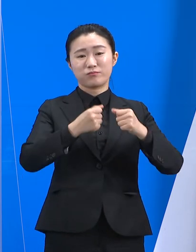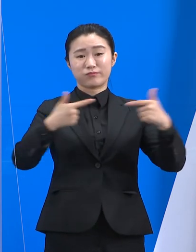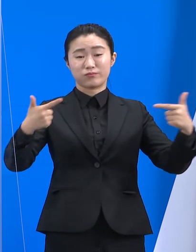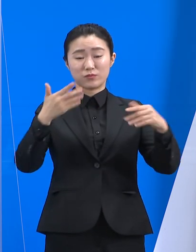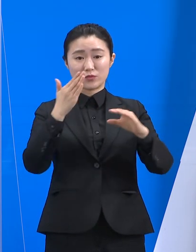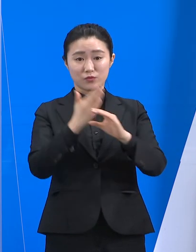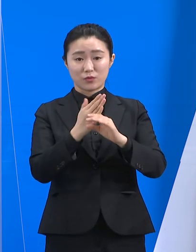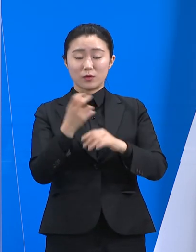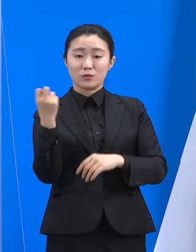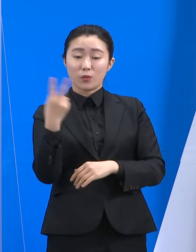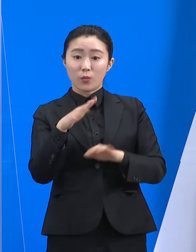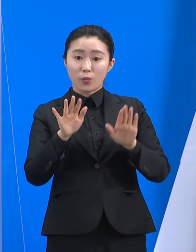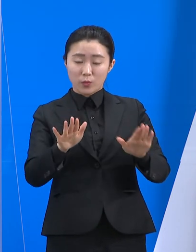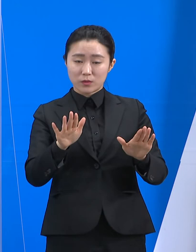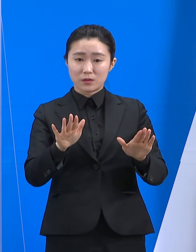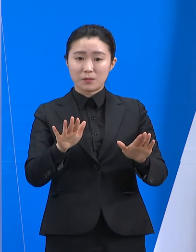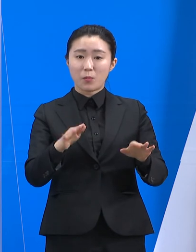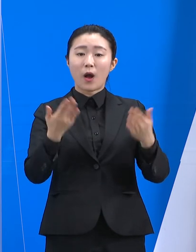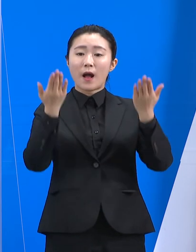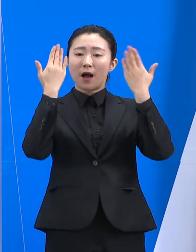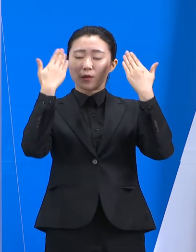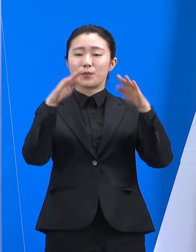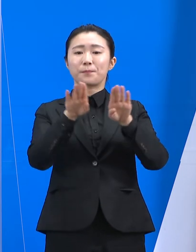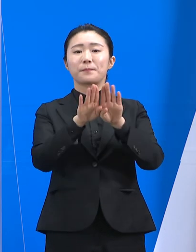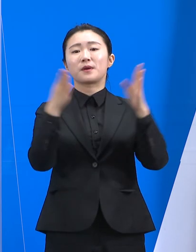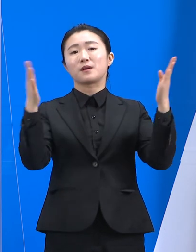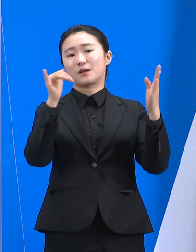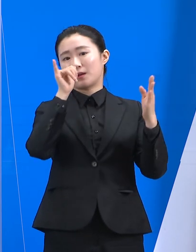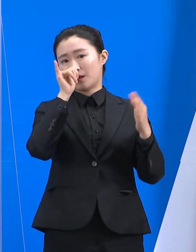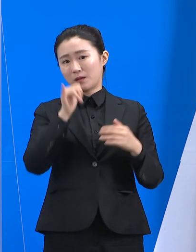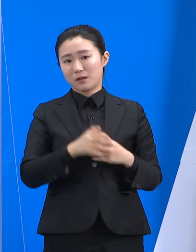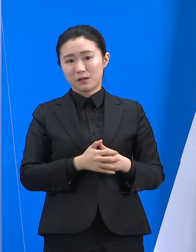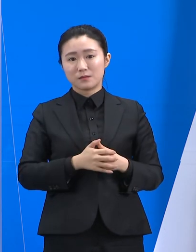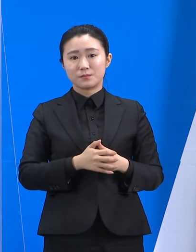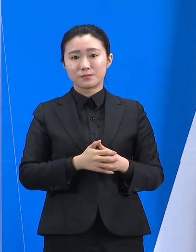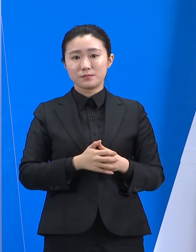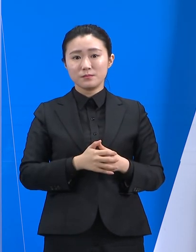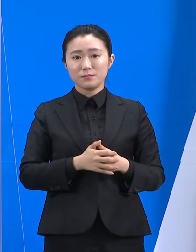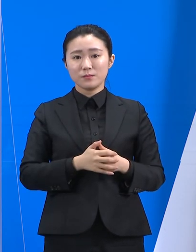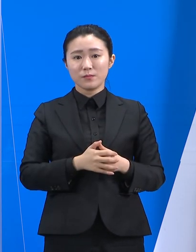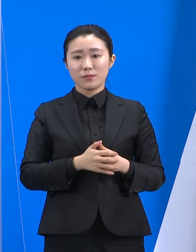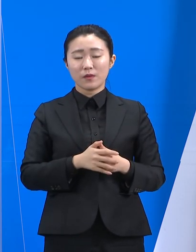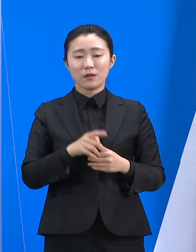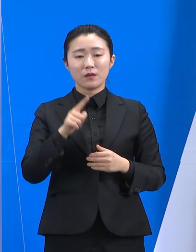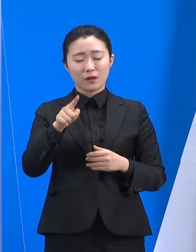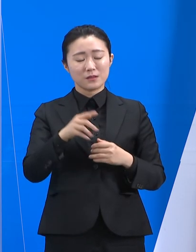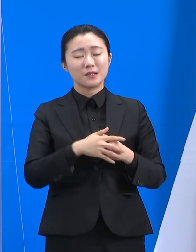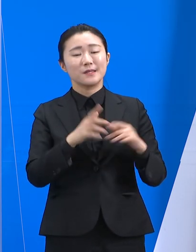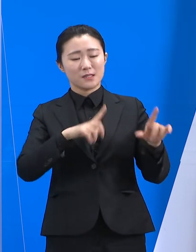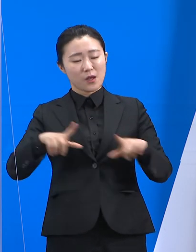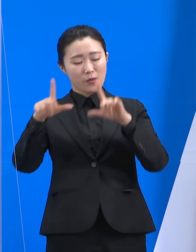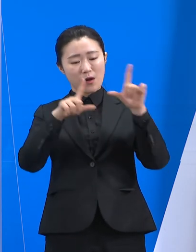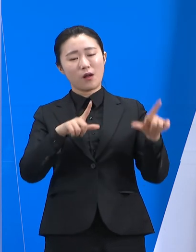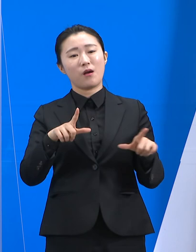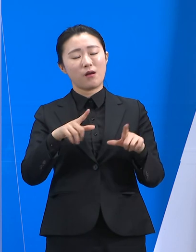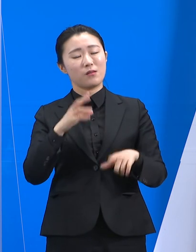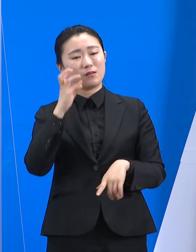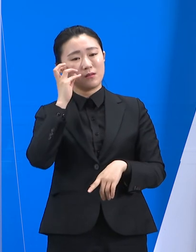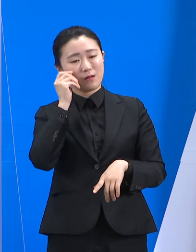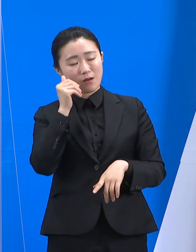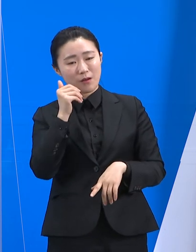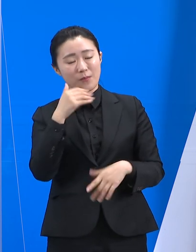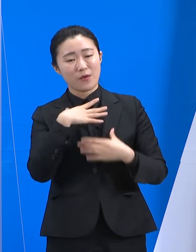학교도 개학하였습니다. 이런 모든 일들이 우리의 삶을 윤택하게 하는 일인 반면, 코로나19